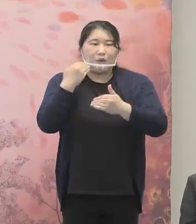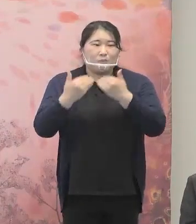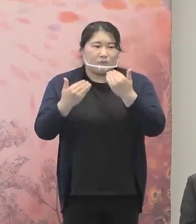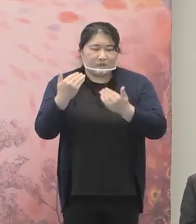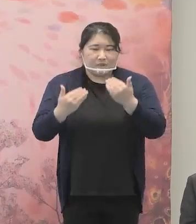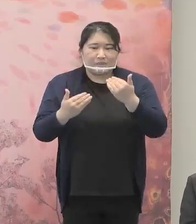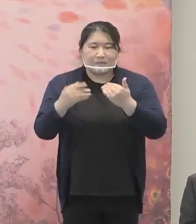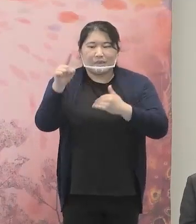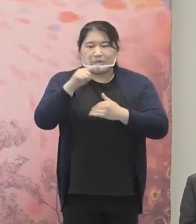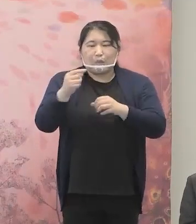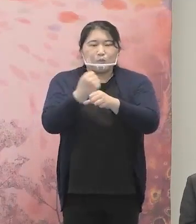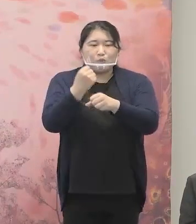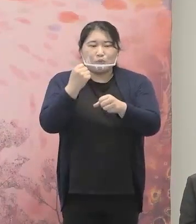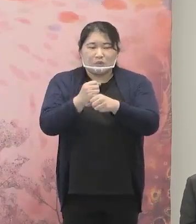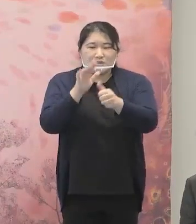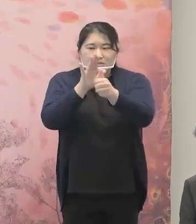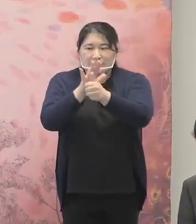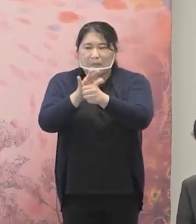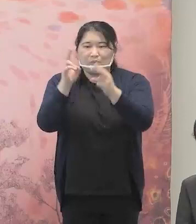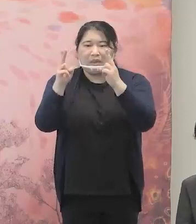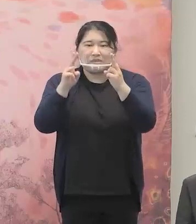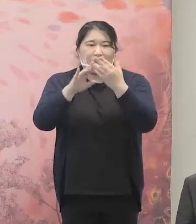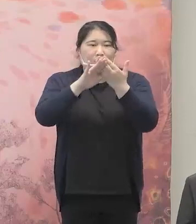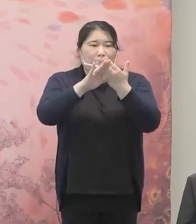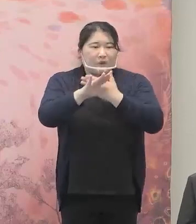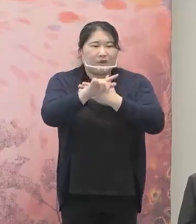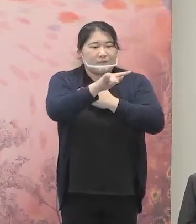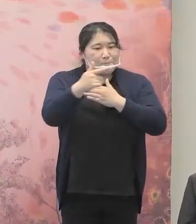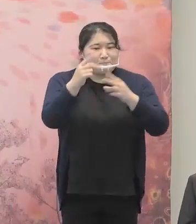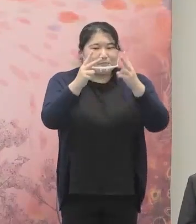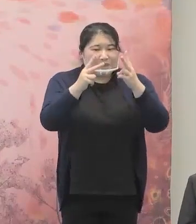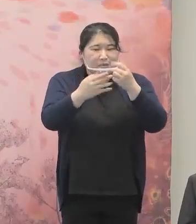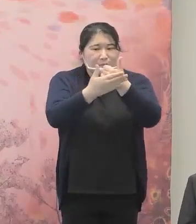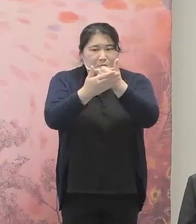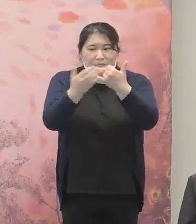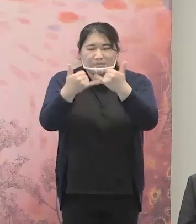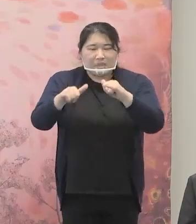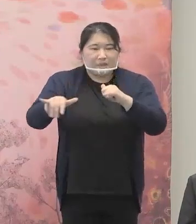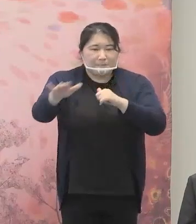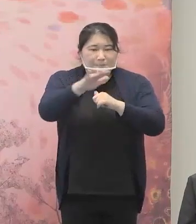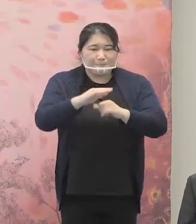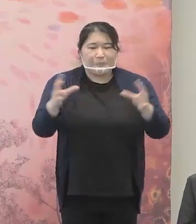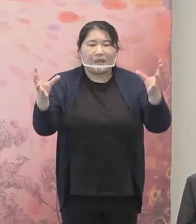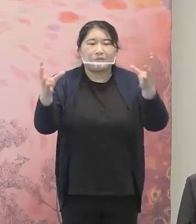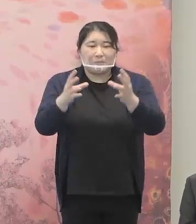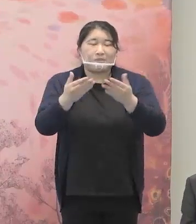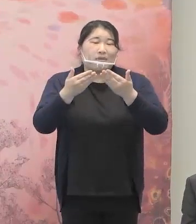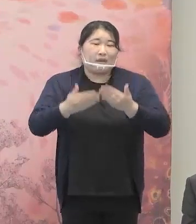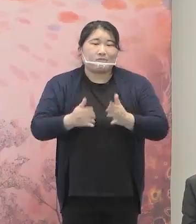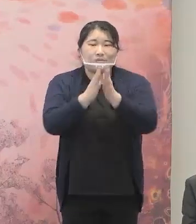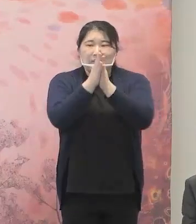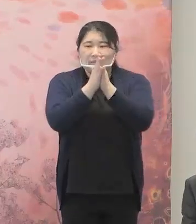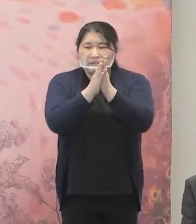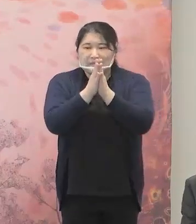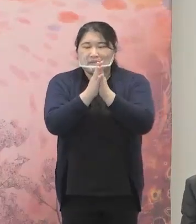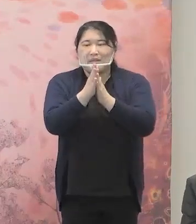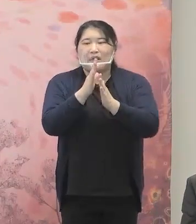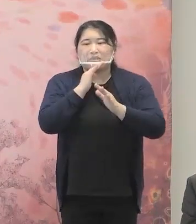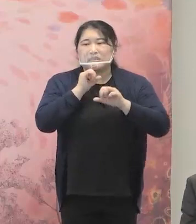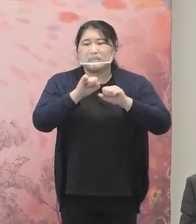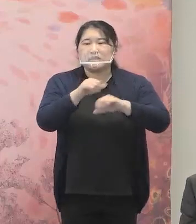式会社の皆様をはじめ、各方面ご列席を賜って安全祈願祭を実施したいと思ってございます